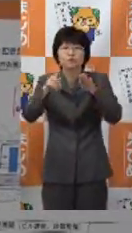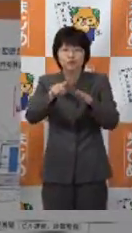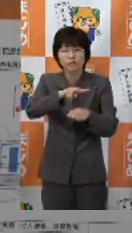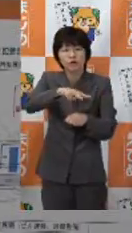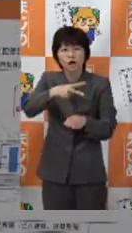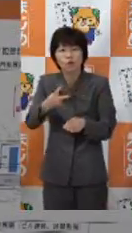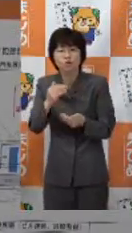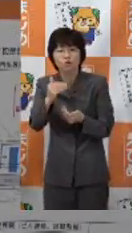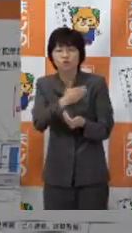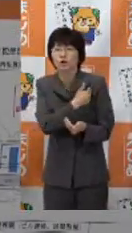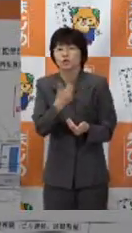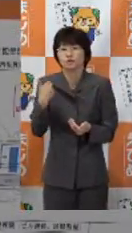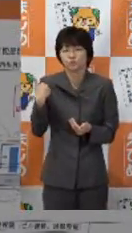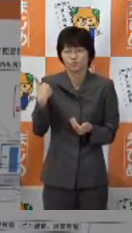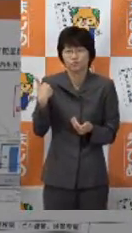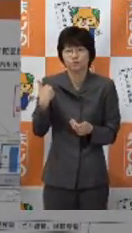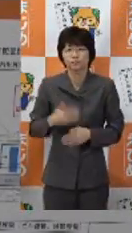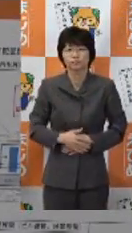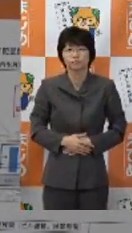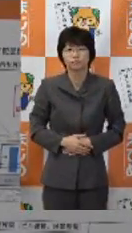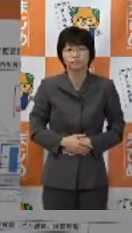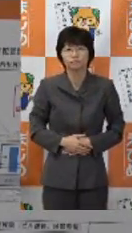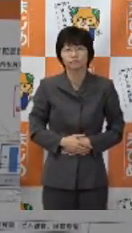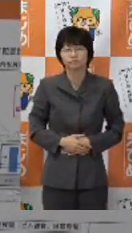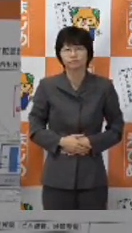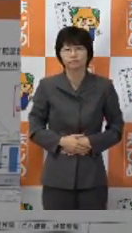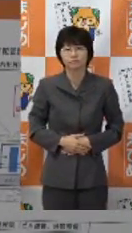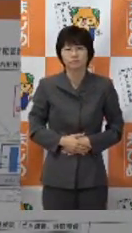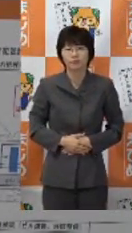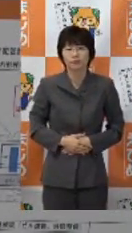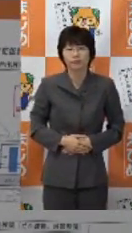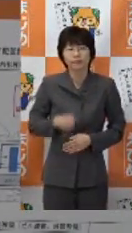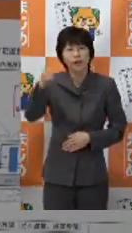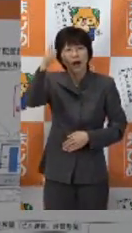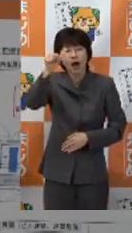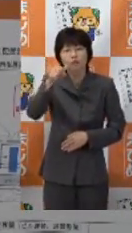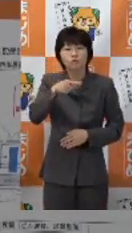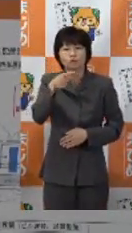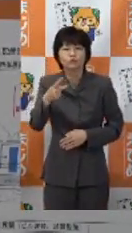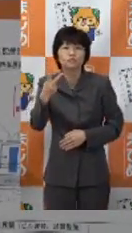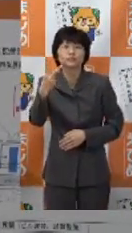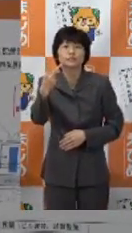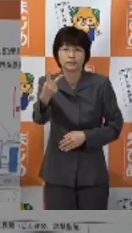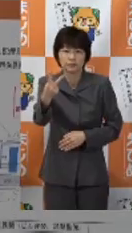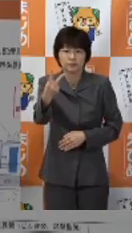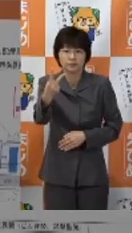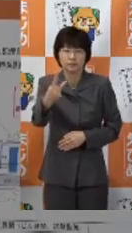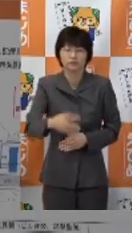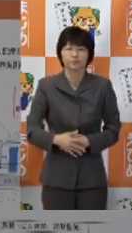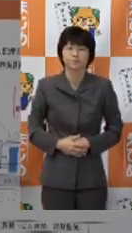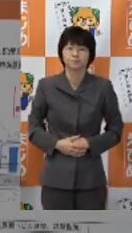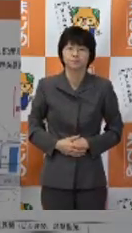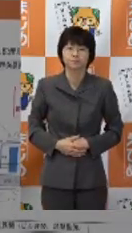を国内線旅客にとなり